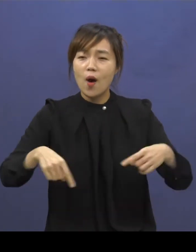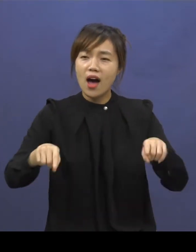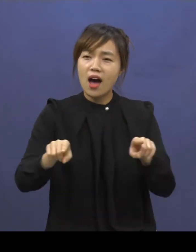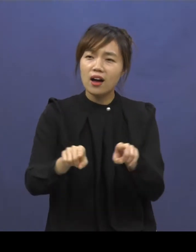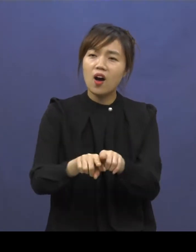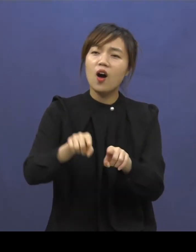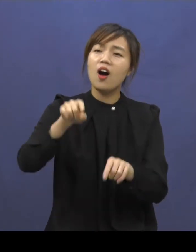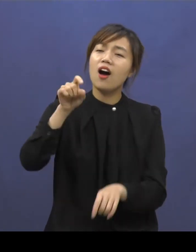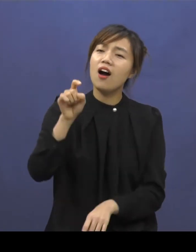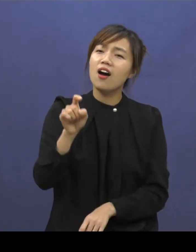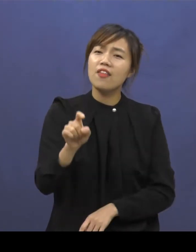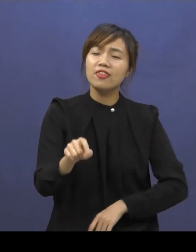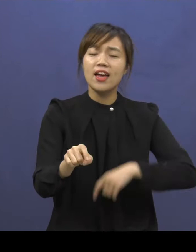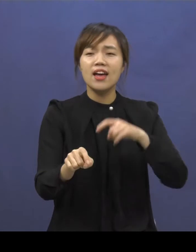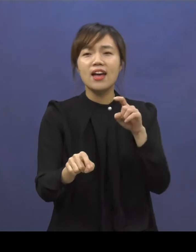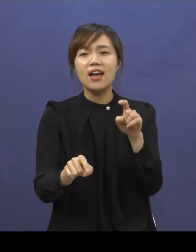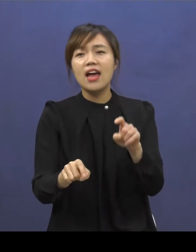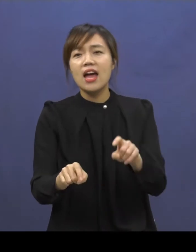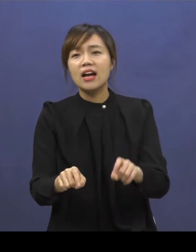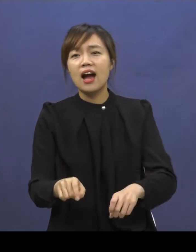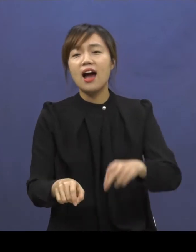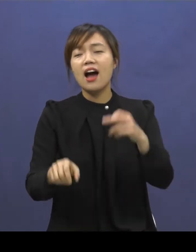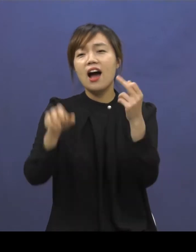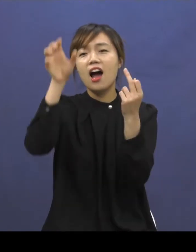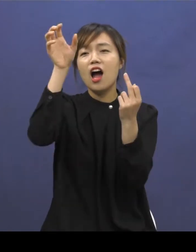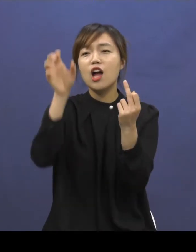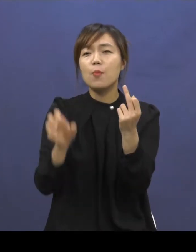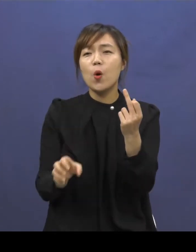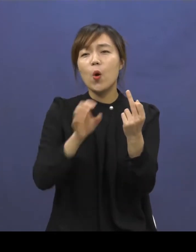주와 걷네